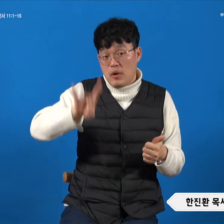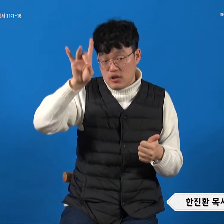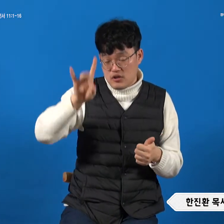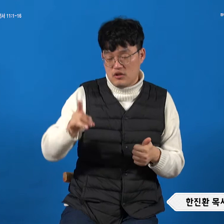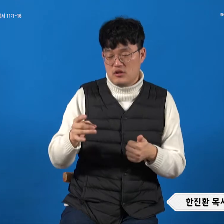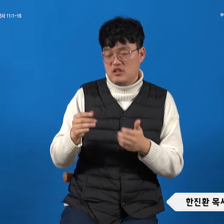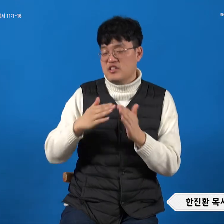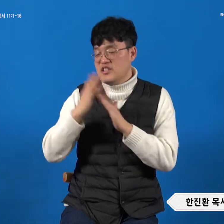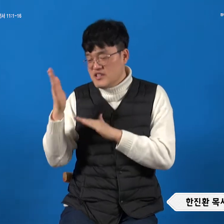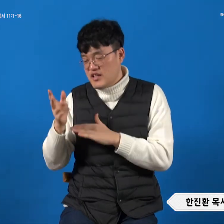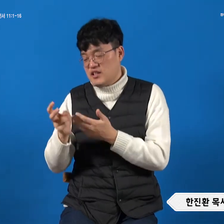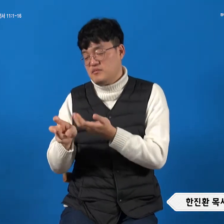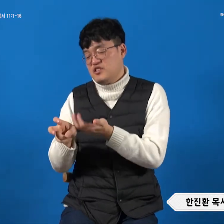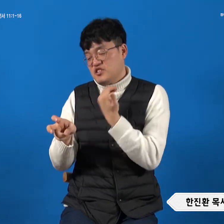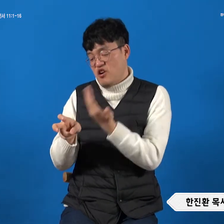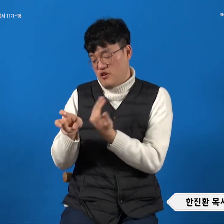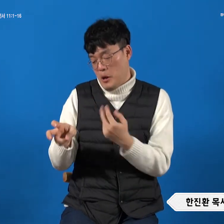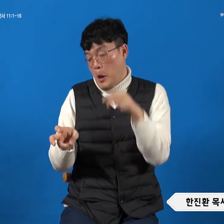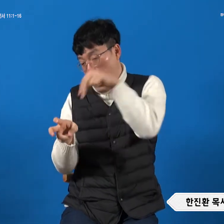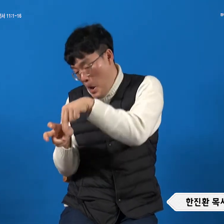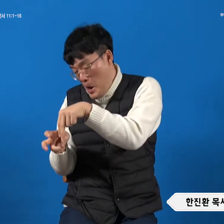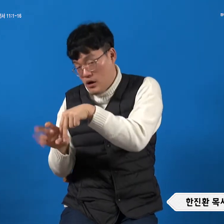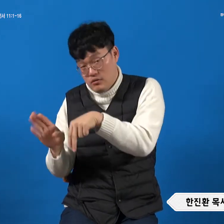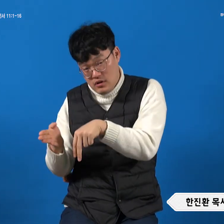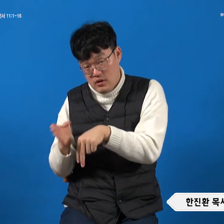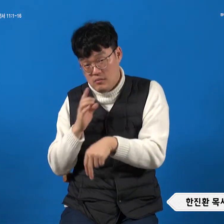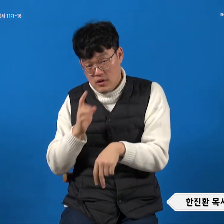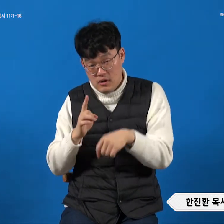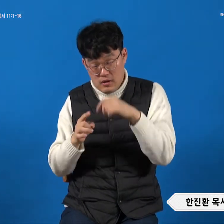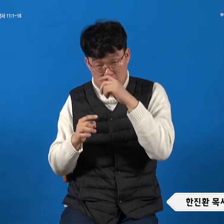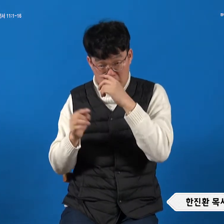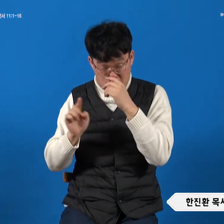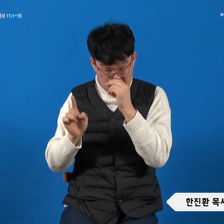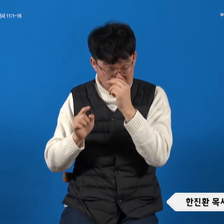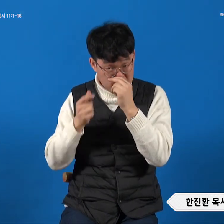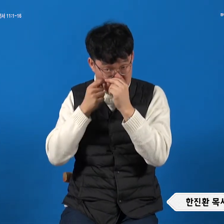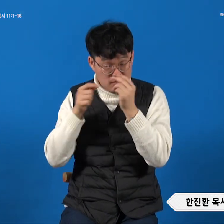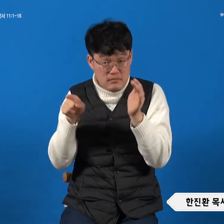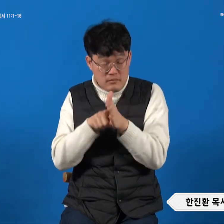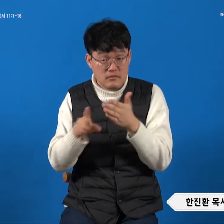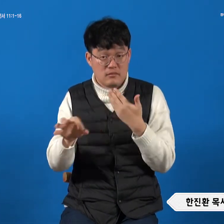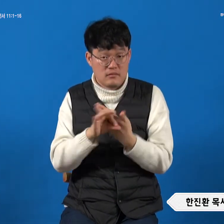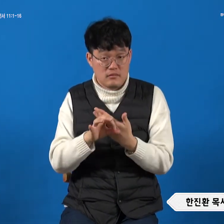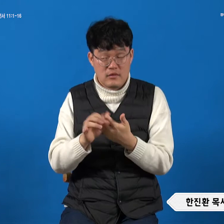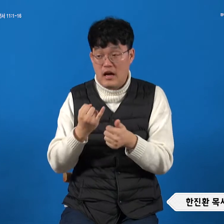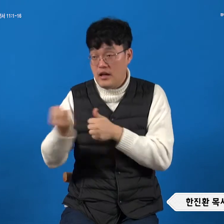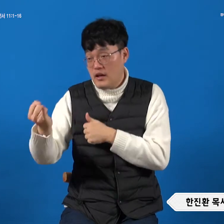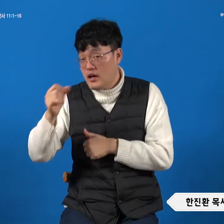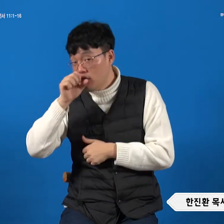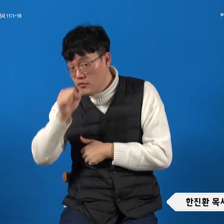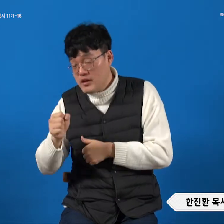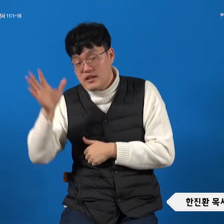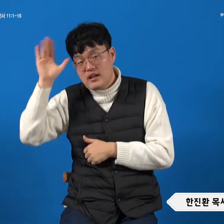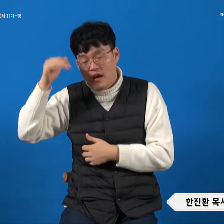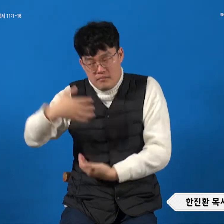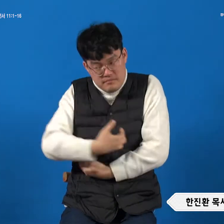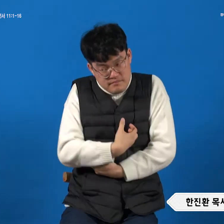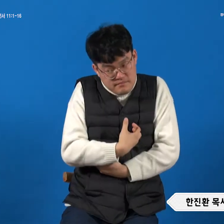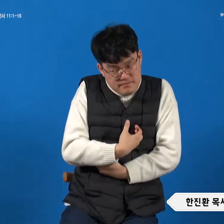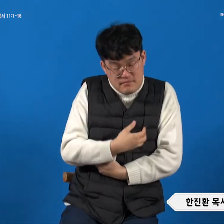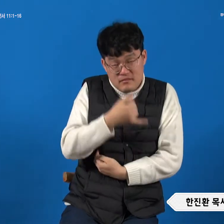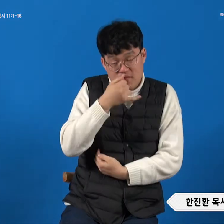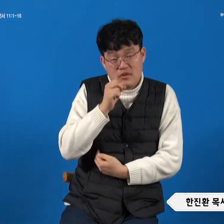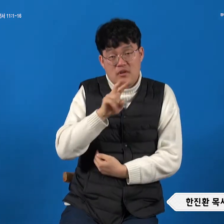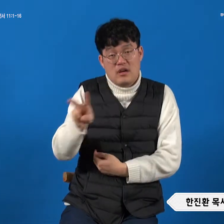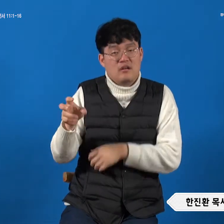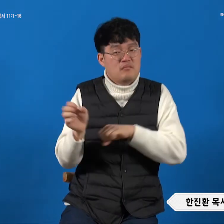트럭에 딱 올라타 있어야 된다고 합니다. 그래도 못 믿어오면 아내가 좋아하는 애완견 딱 보듬고 있어야